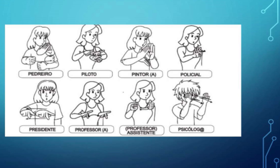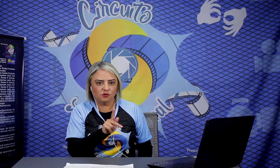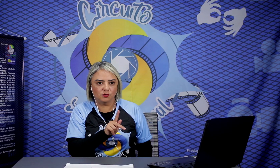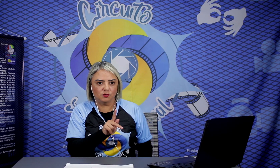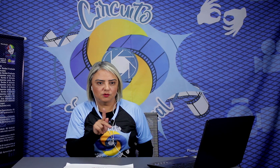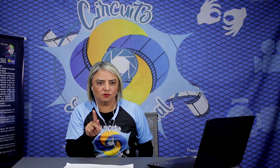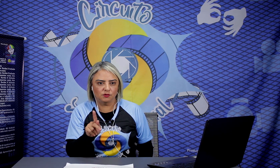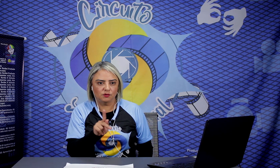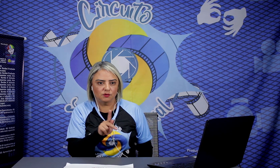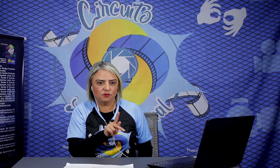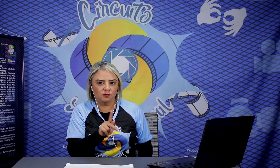Professor,